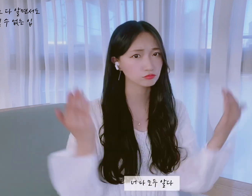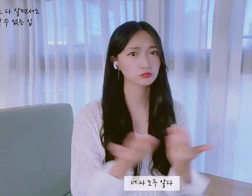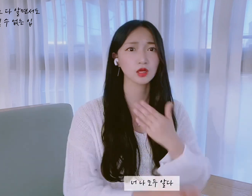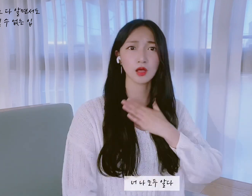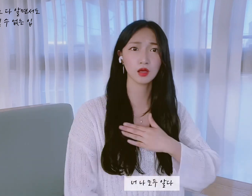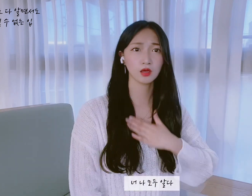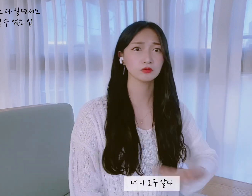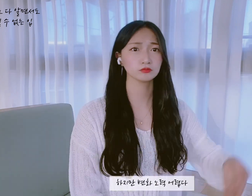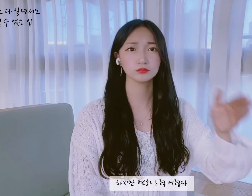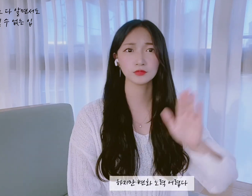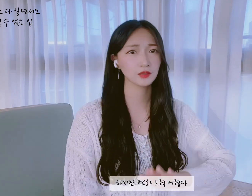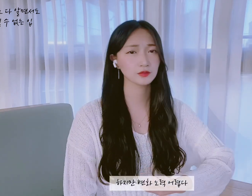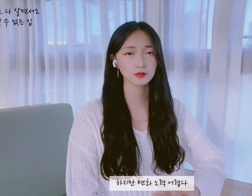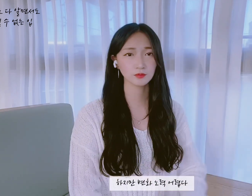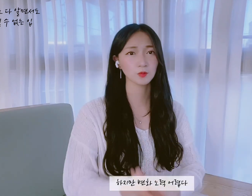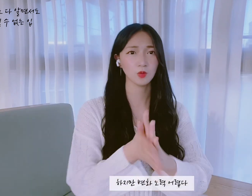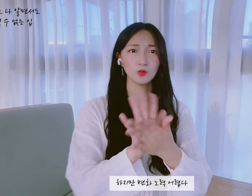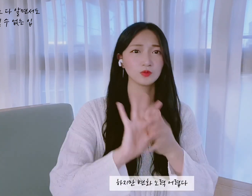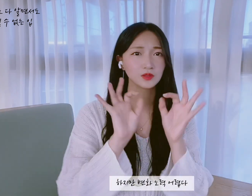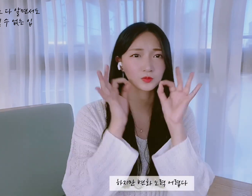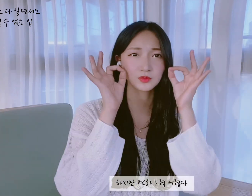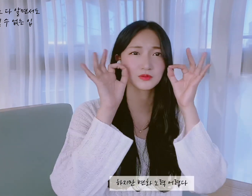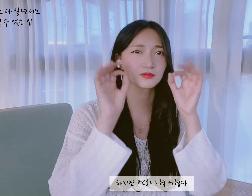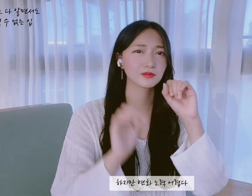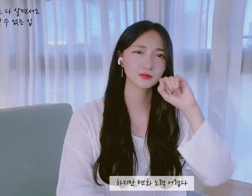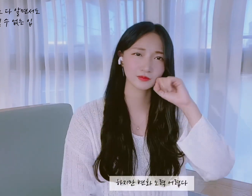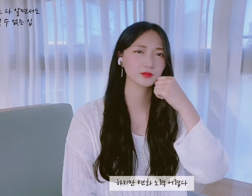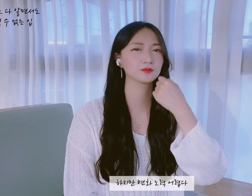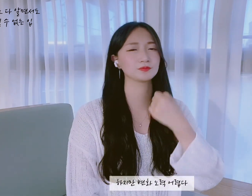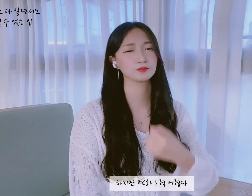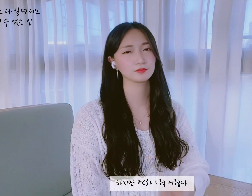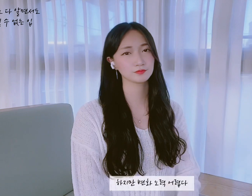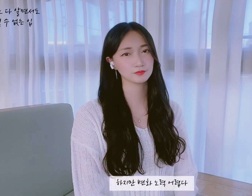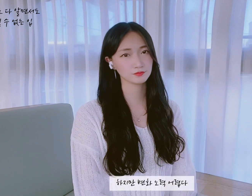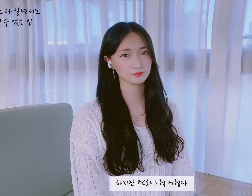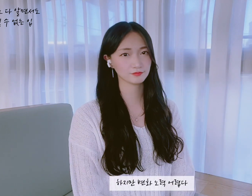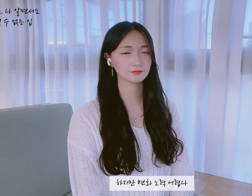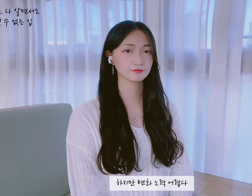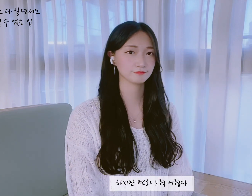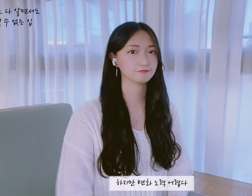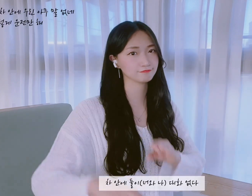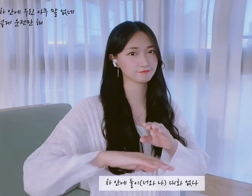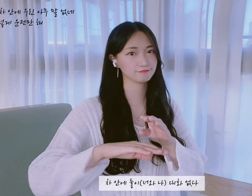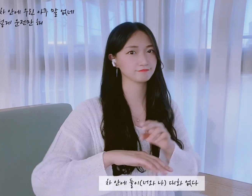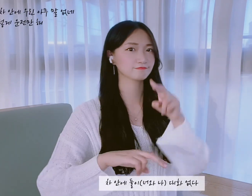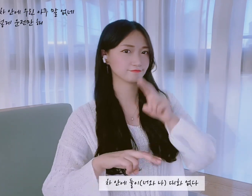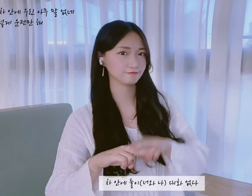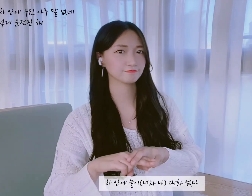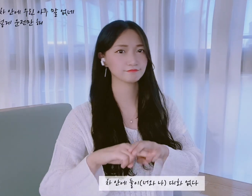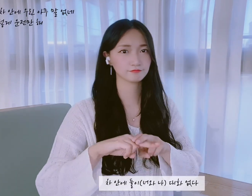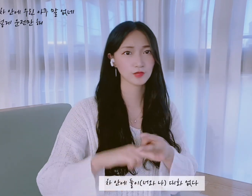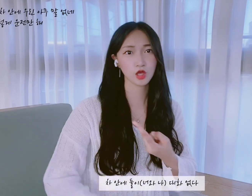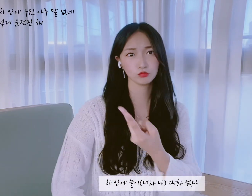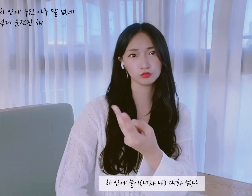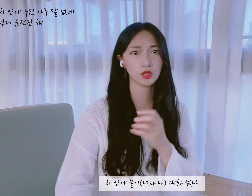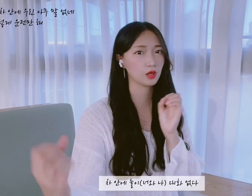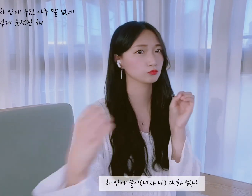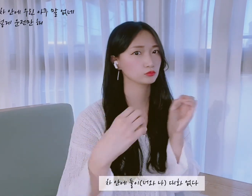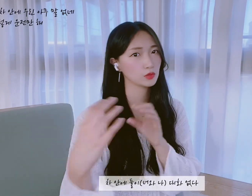쉽게 어떨 수 없는 일 달리는 차 안에 우린 아무